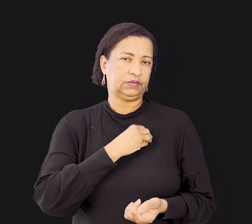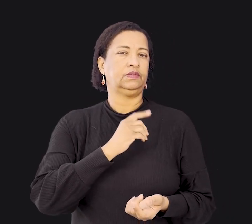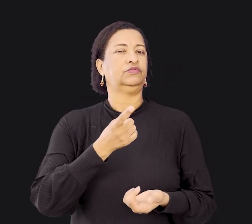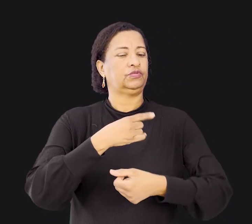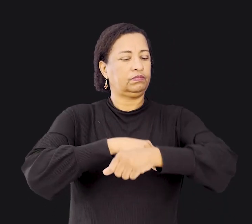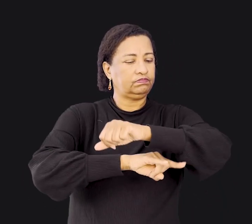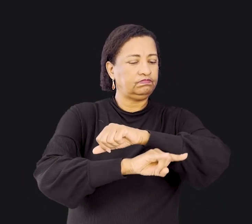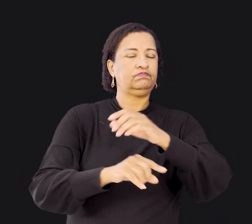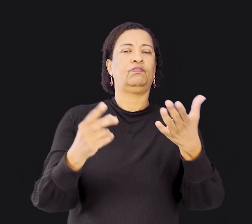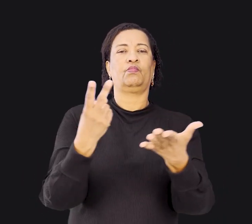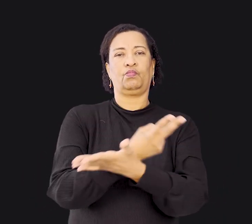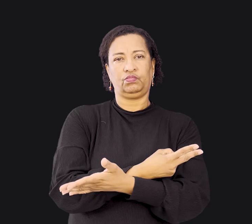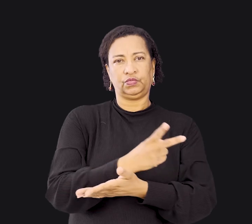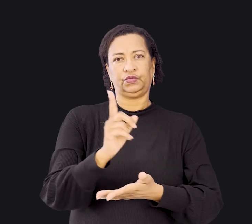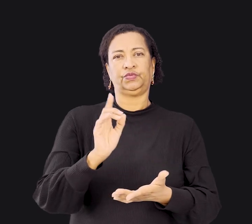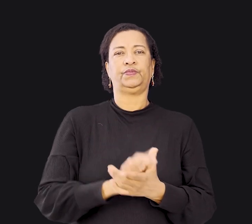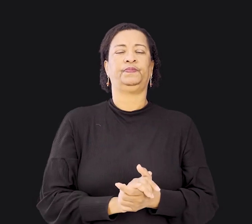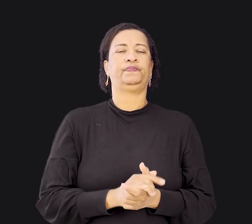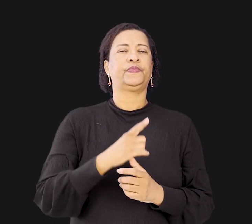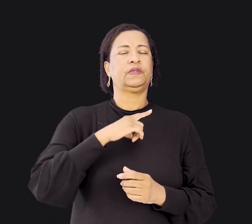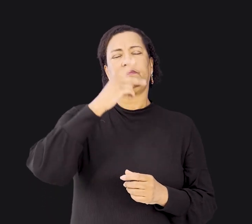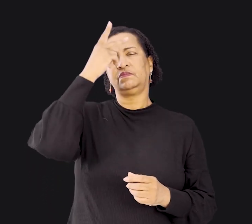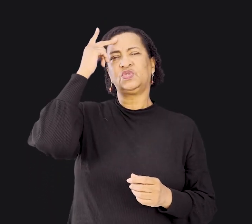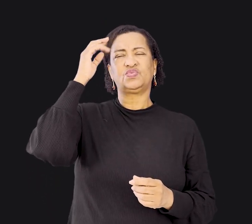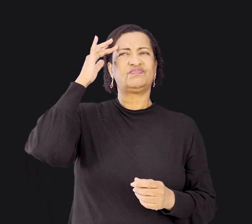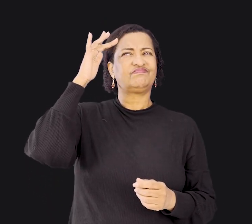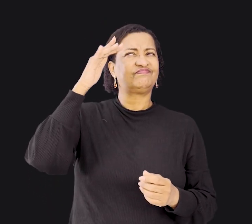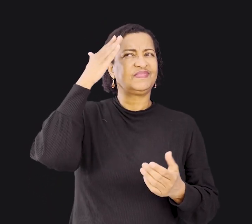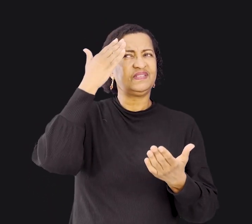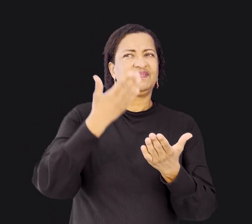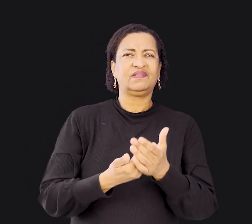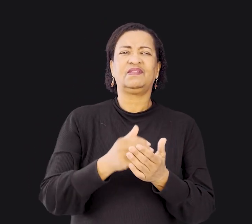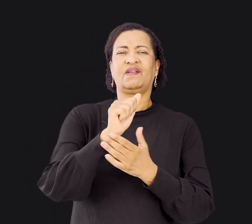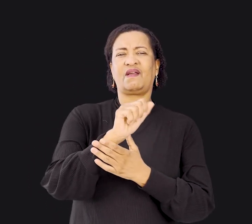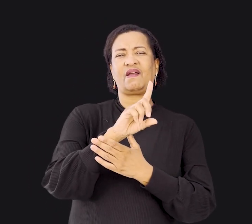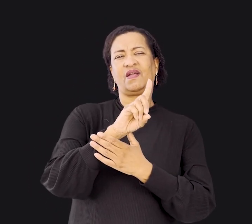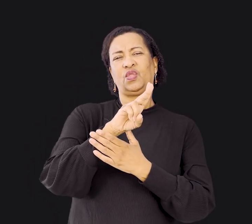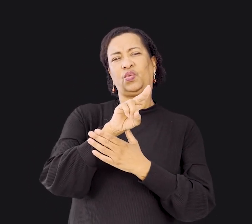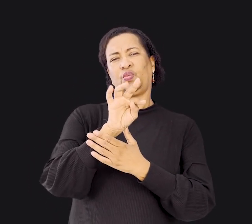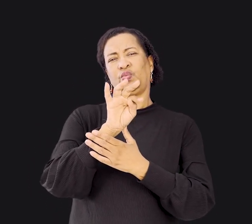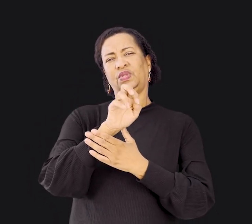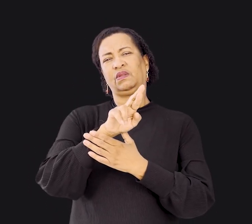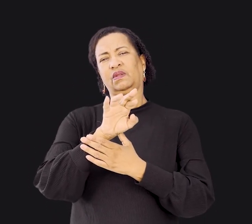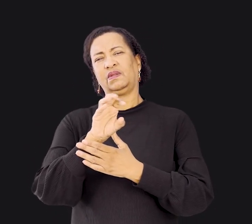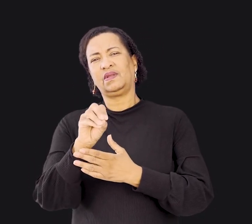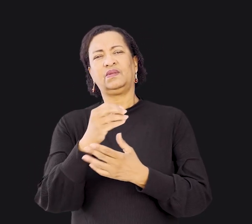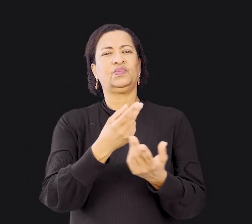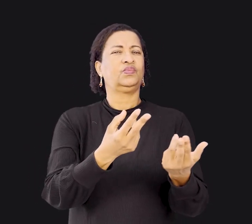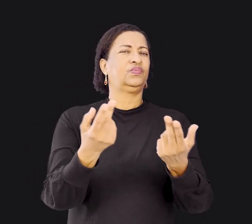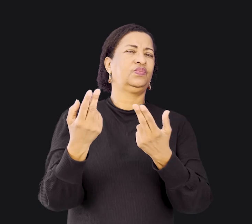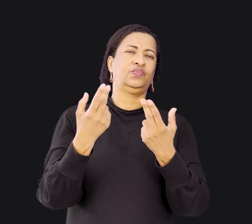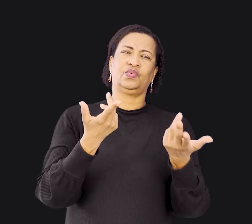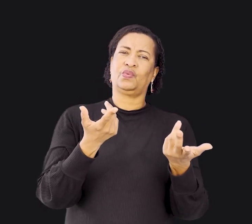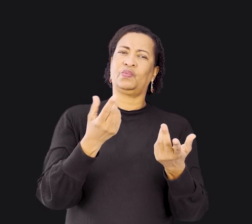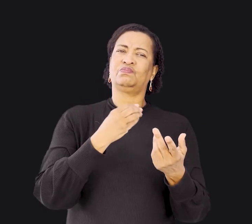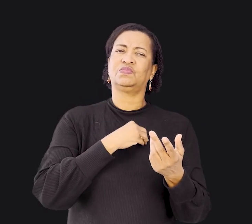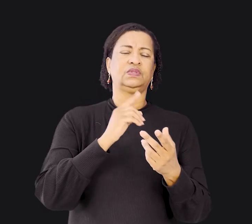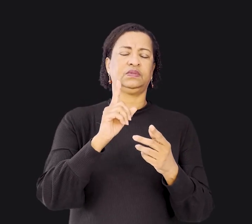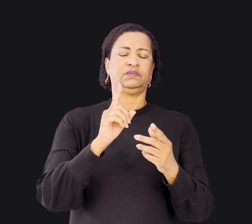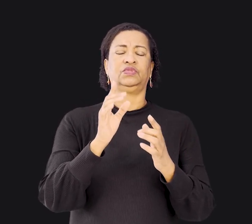não compreende o que Jesus falou e acha que pensar em adultério é a mesma coisa que adulterar. Mas não foi isso que Jesus falou.